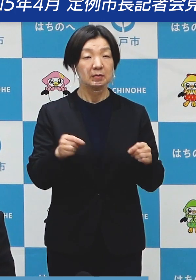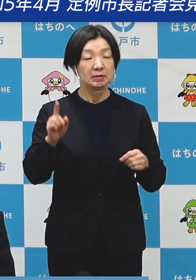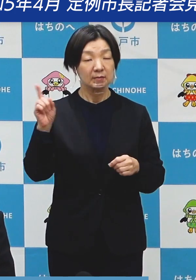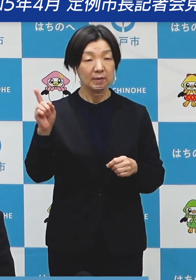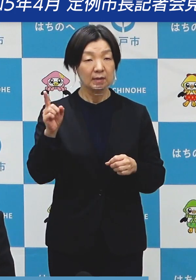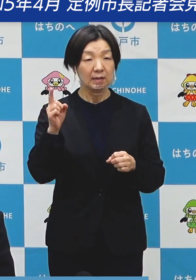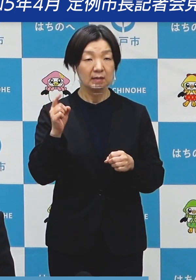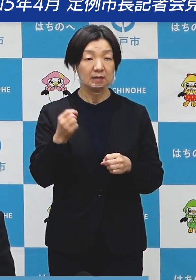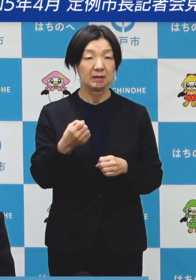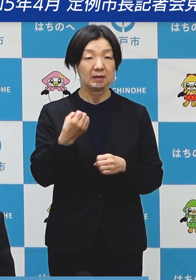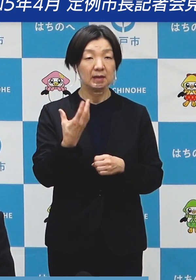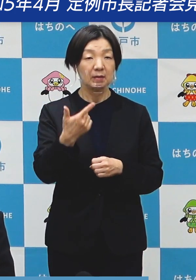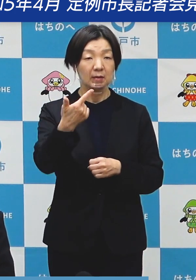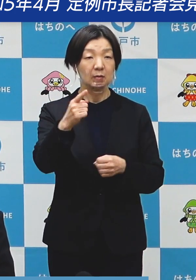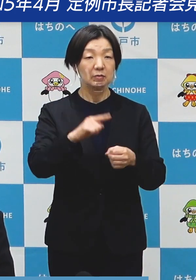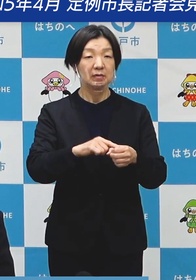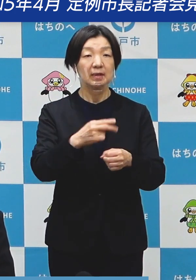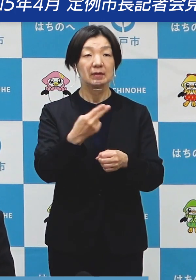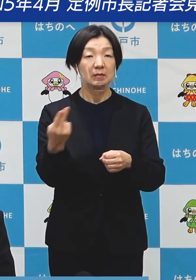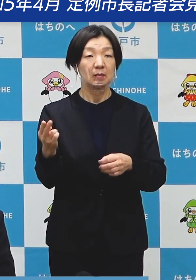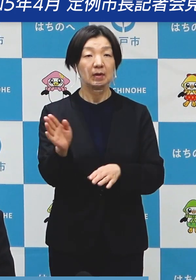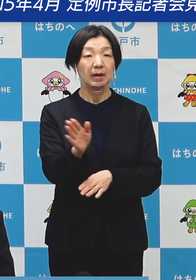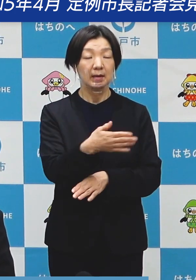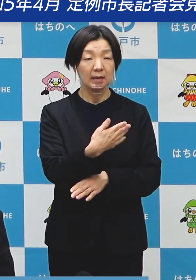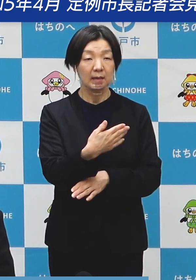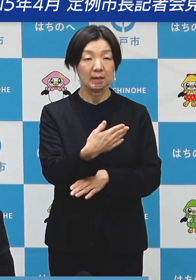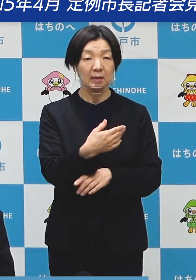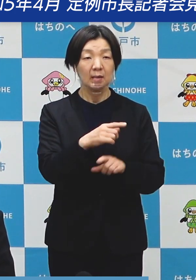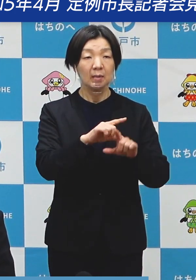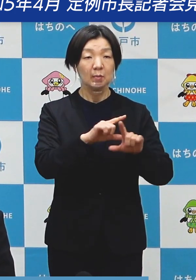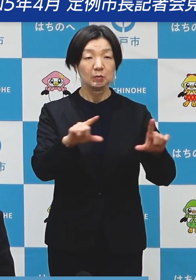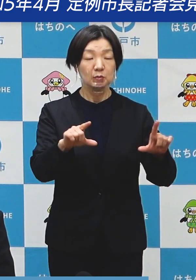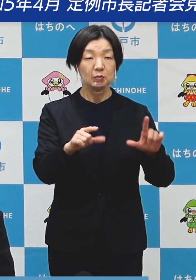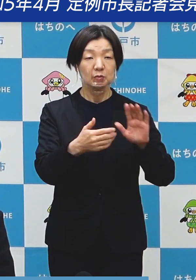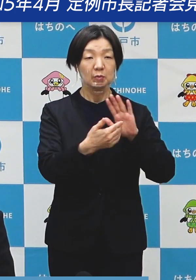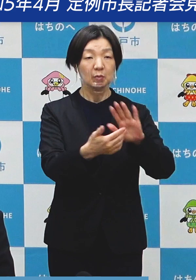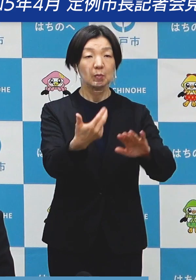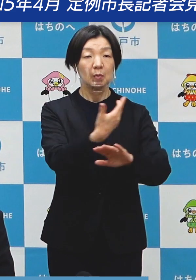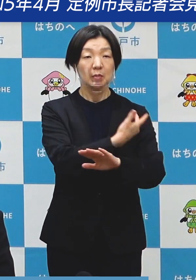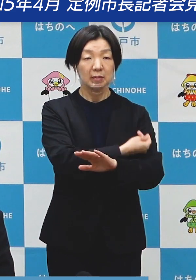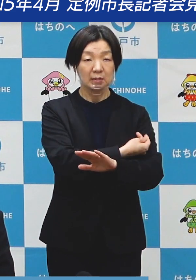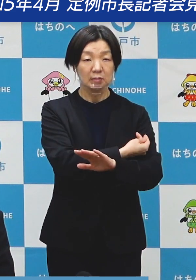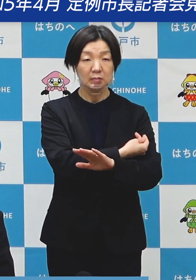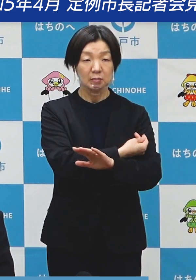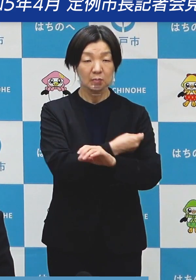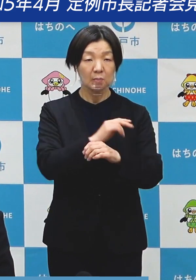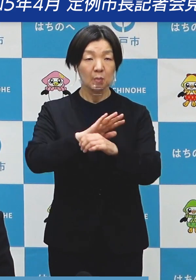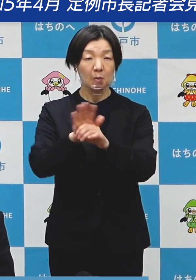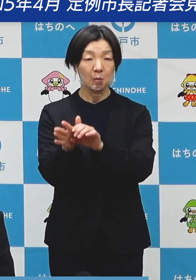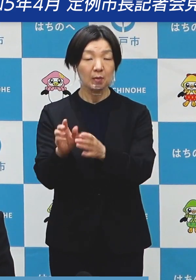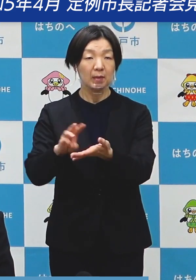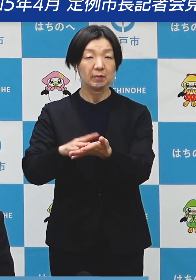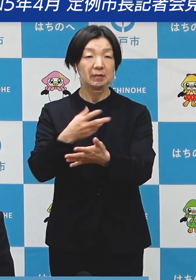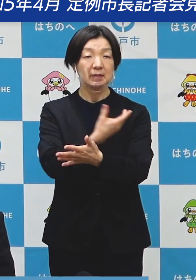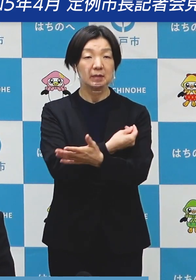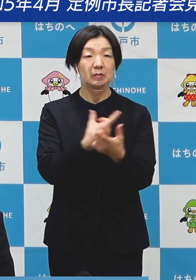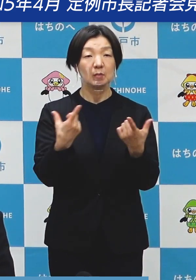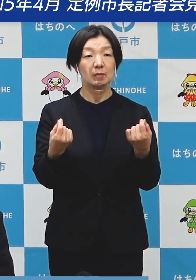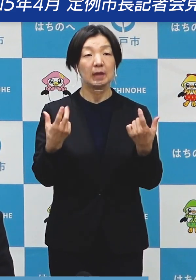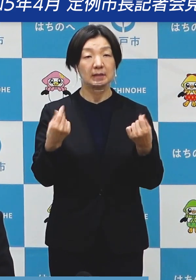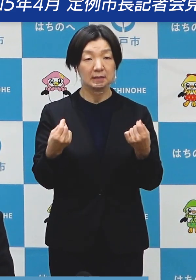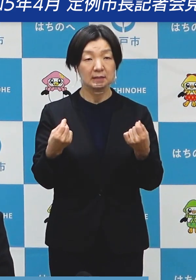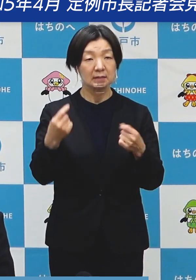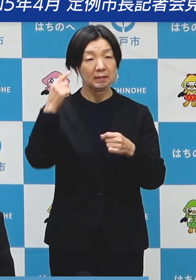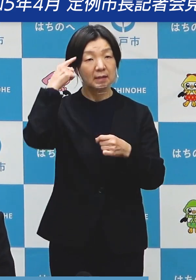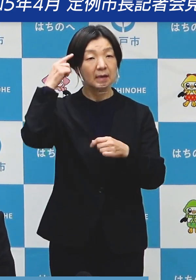来年度の令和6年度から通常の予防接種と同様の仕組みに移行することを検討